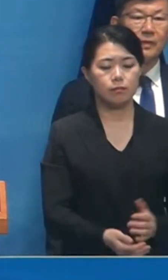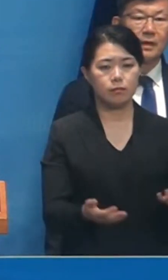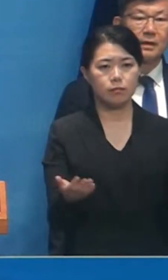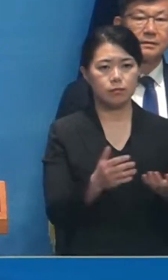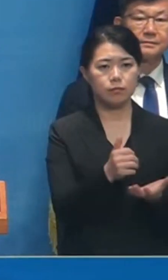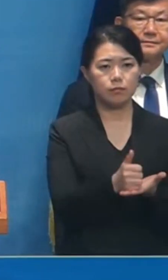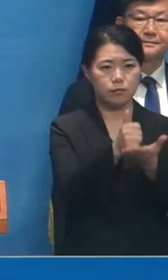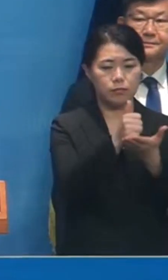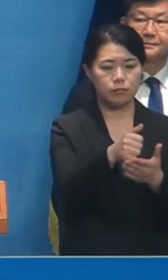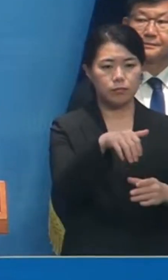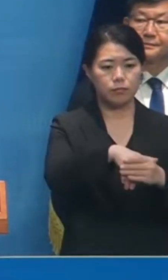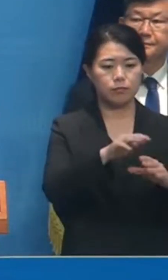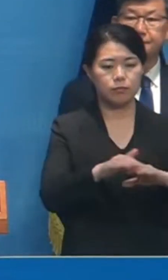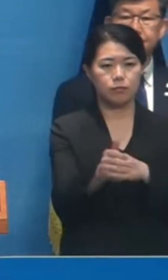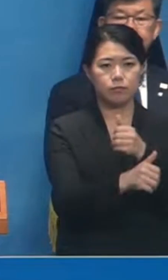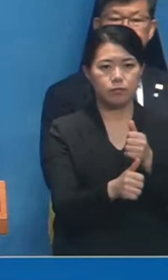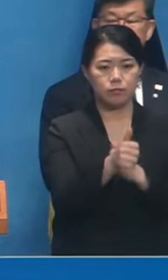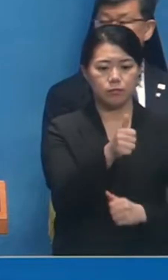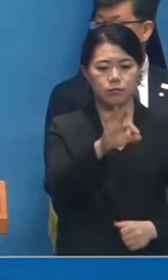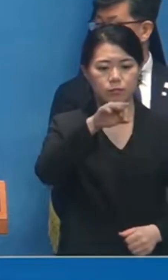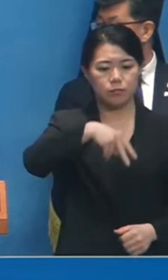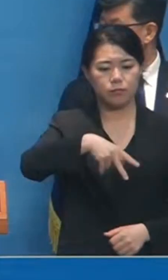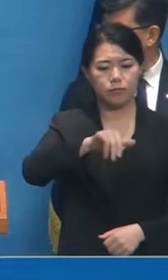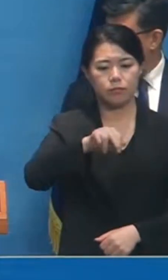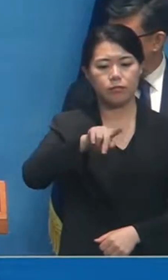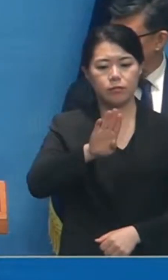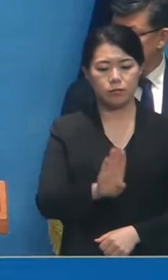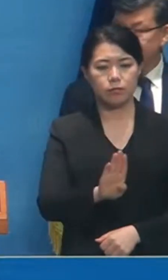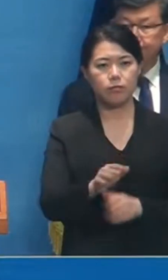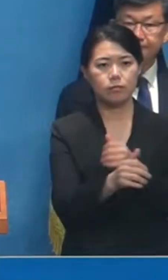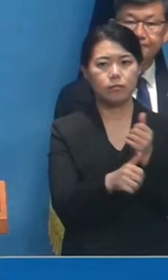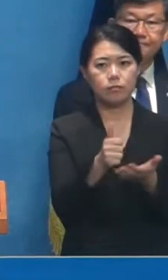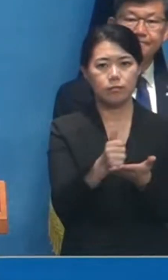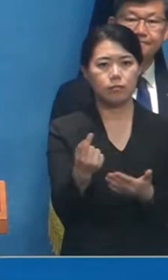노동존중 선거대책위원장 유기석 위원장님 모셨습니다.